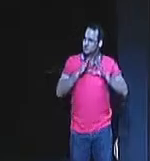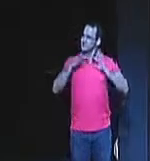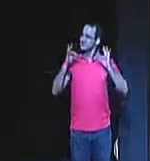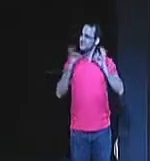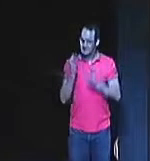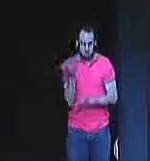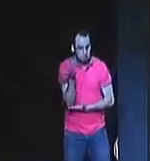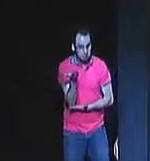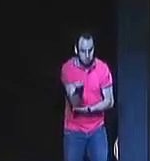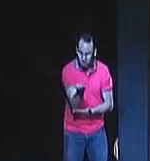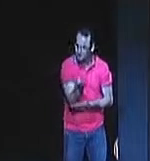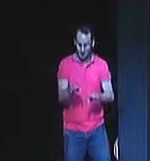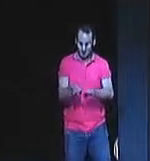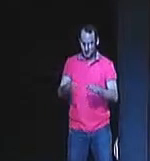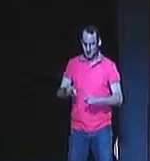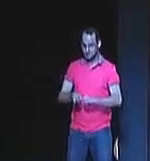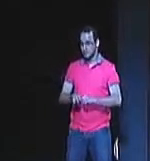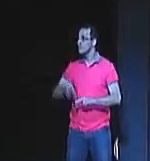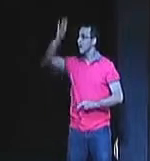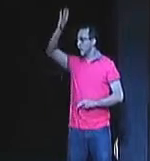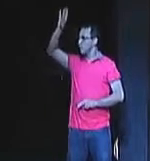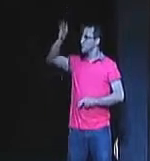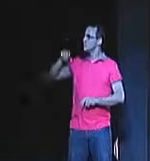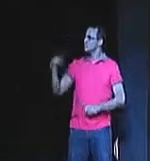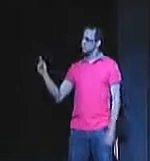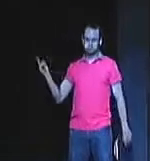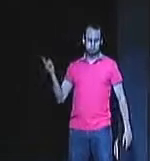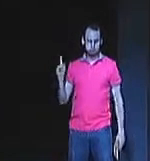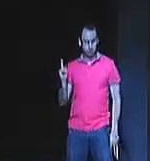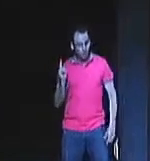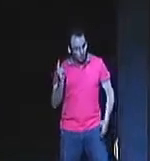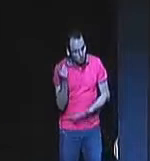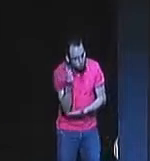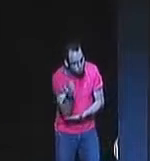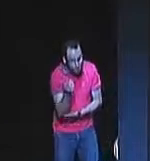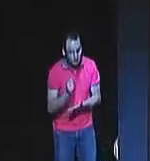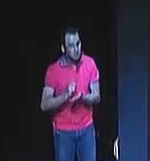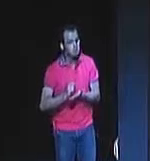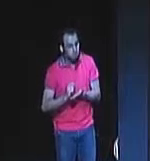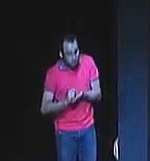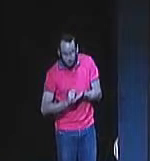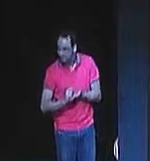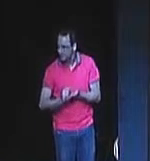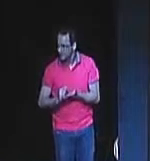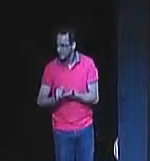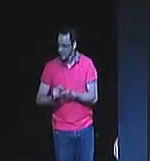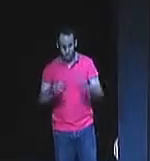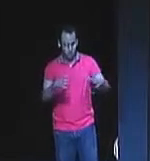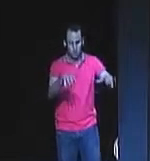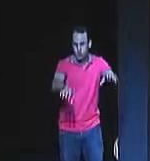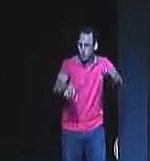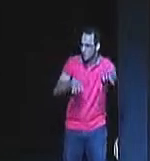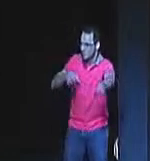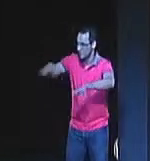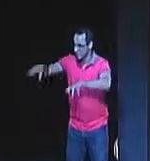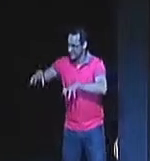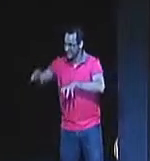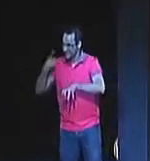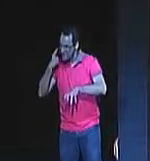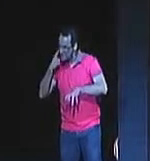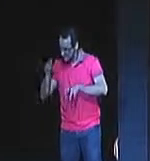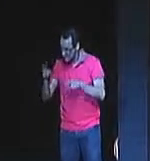eles não servem o restaurante como um todo eles são divididos em que a gente chama dividido em praças e setores